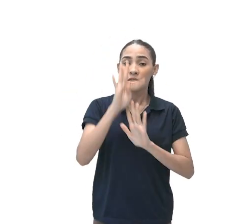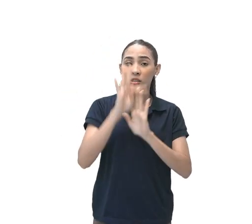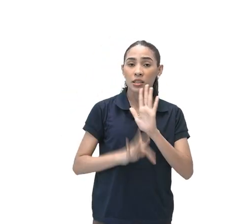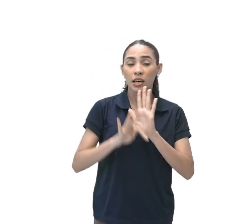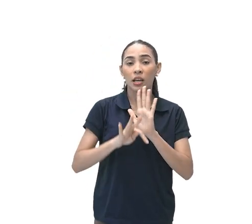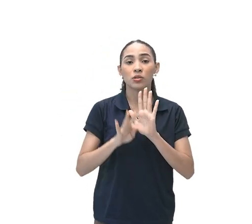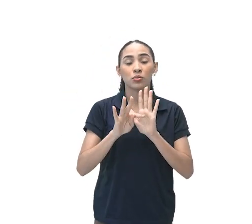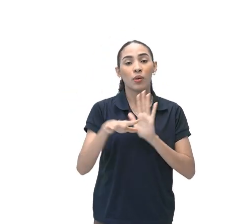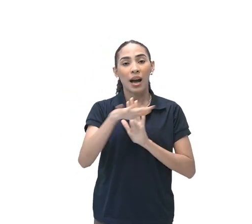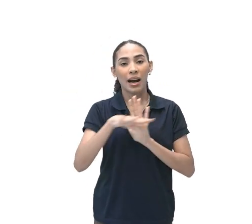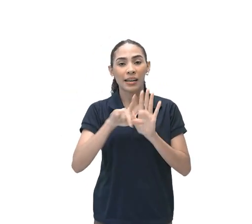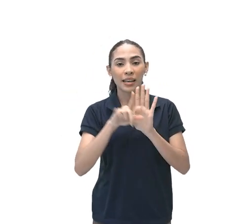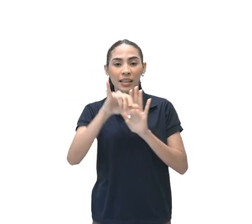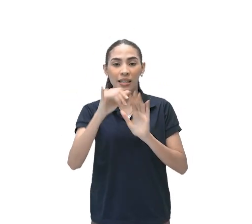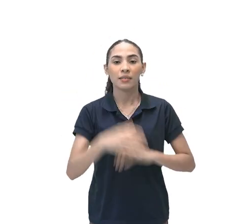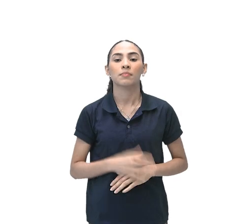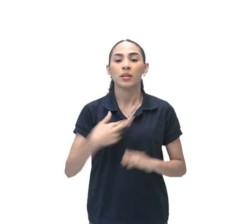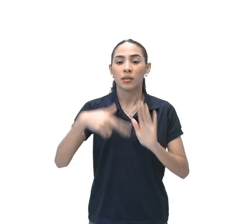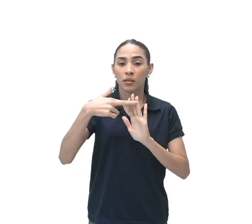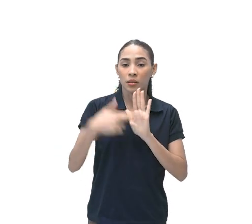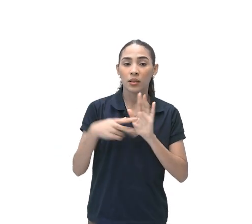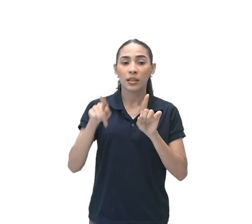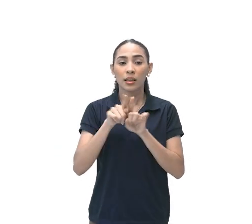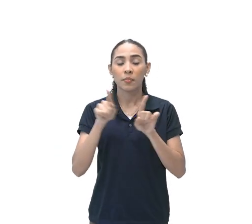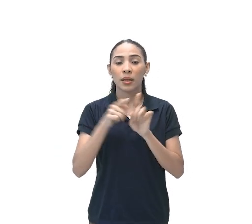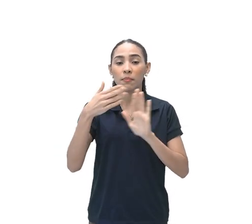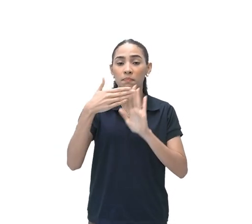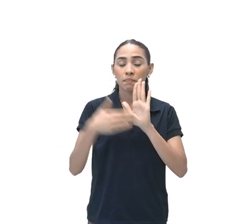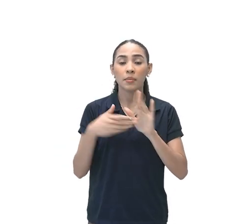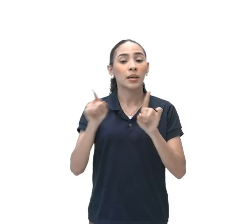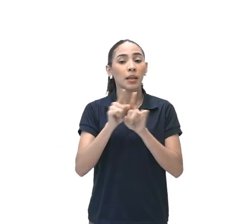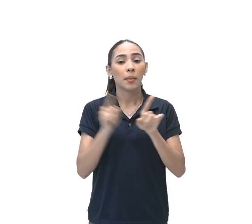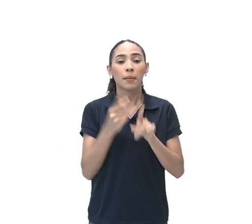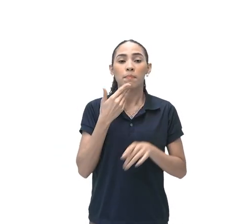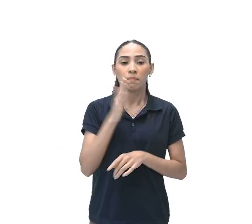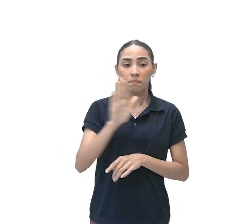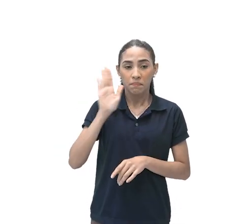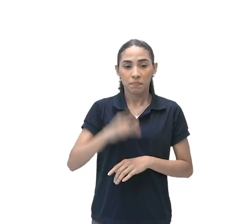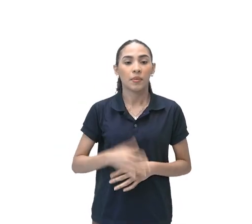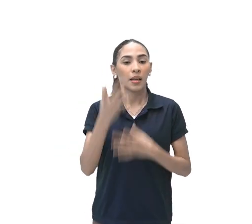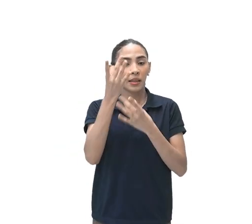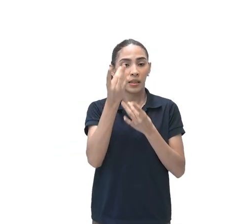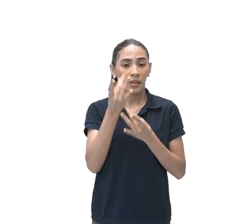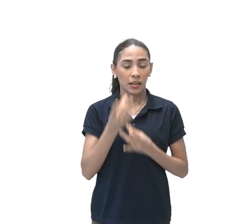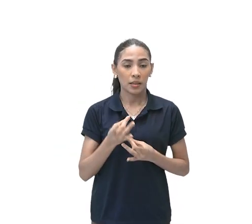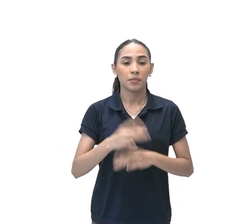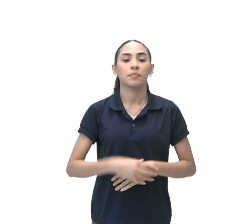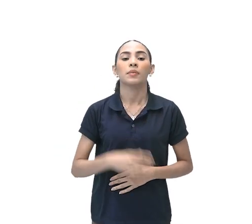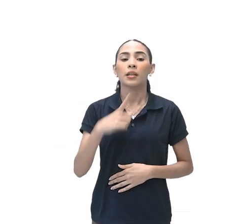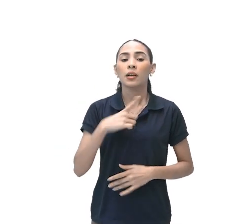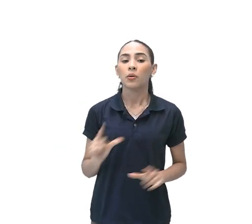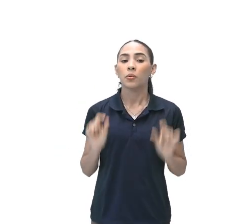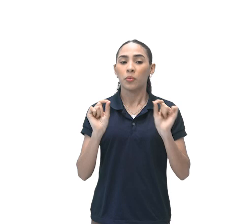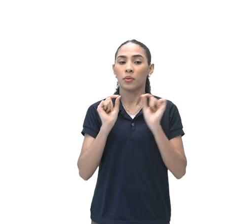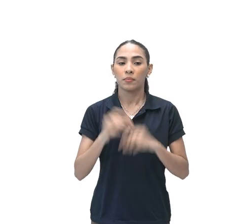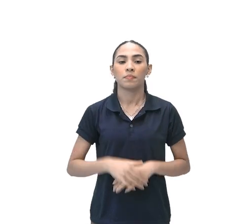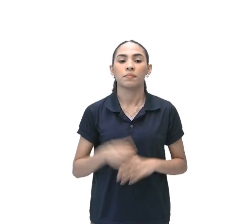textos legais, normativos, propositivos e reivindicatórios. Detalhando este objeto, nós